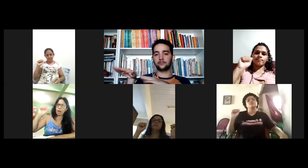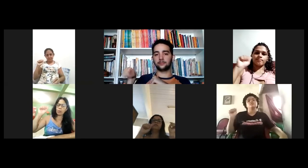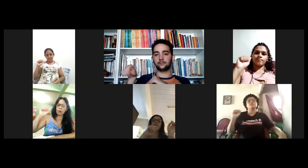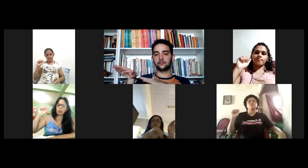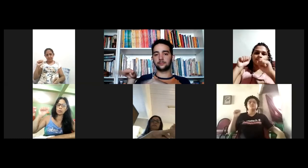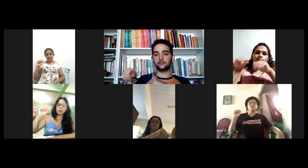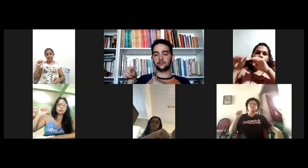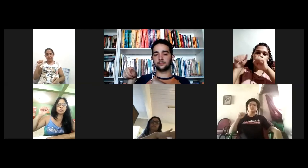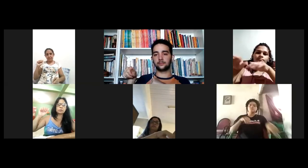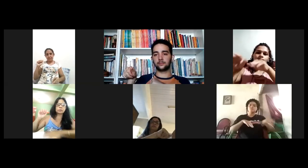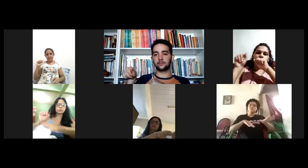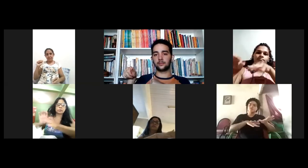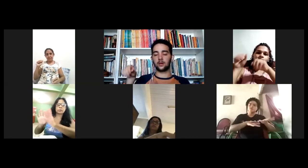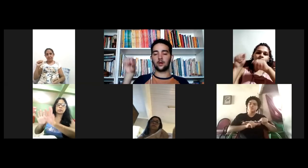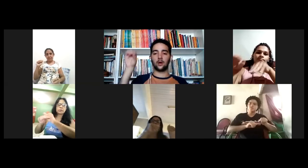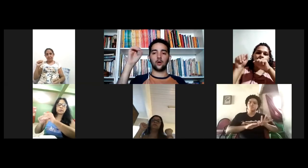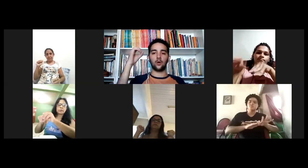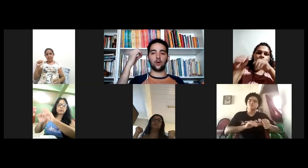setembro,